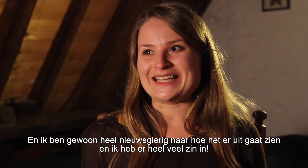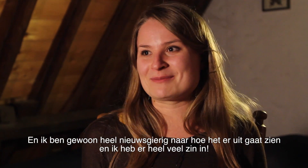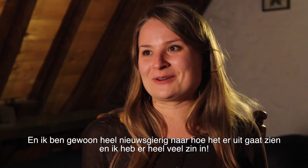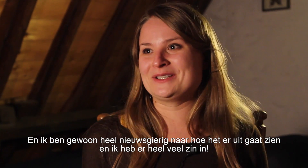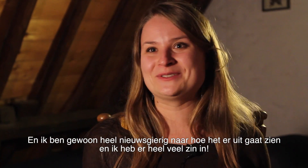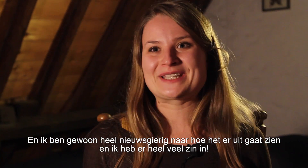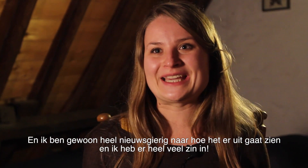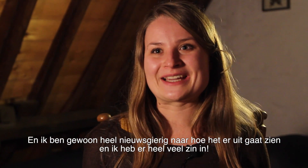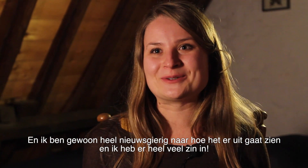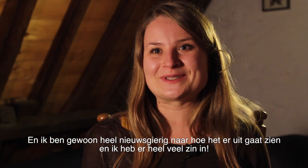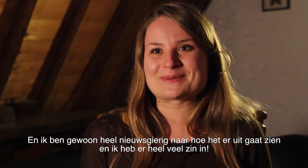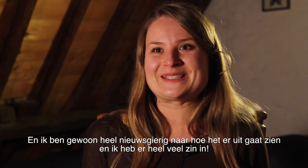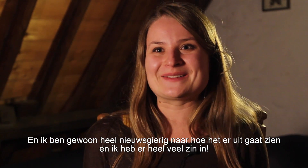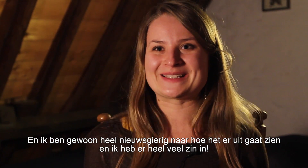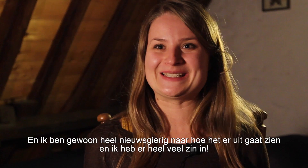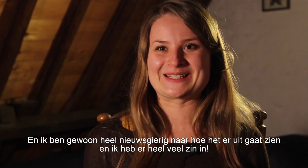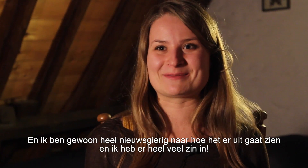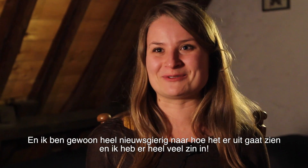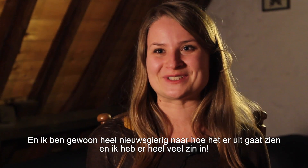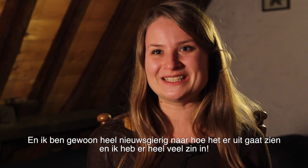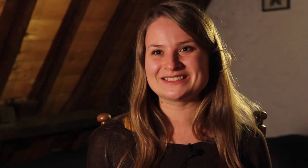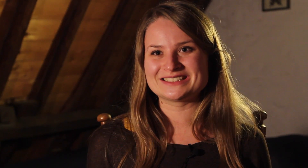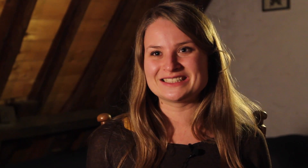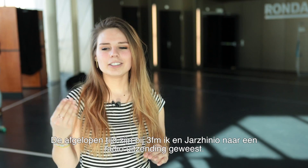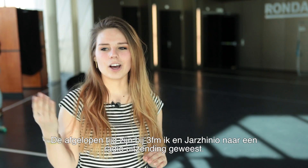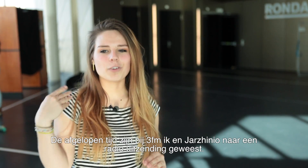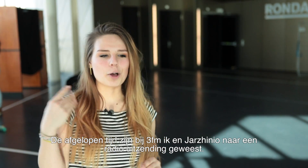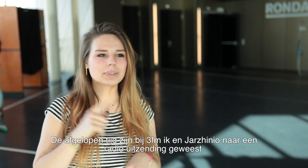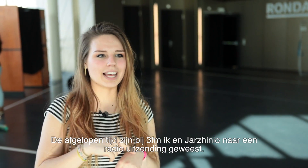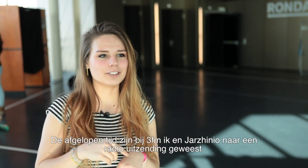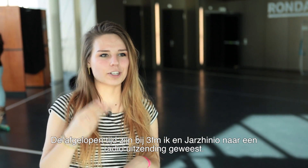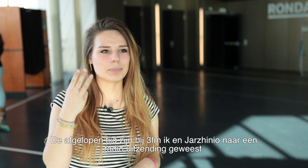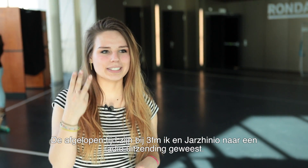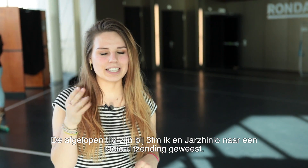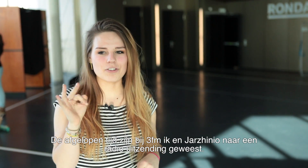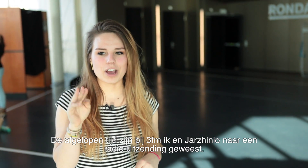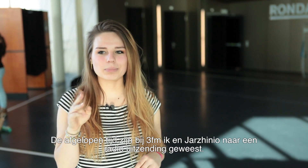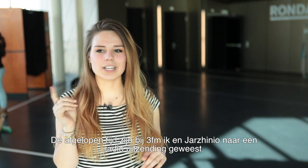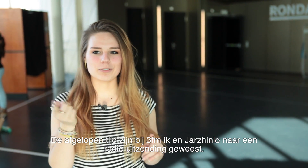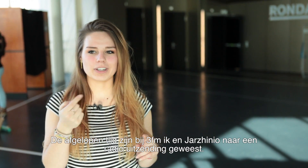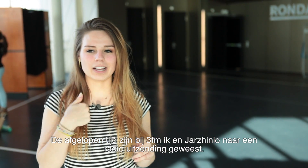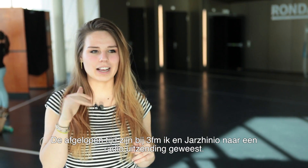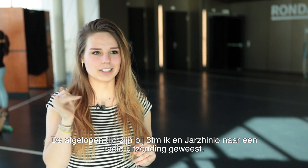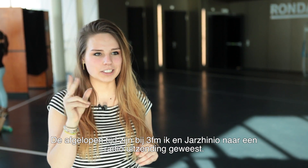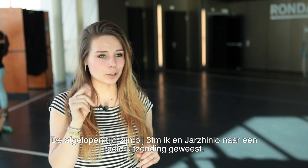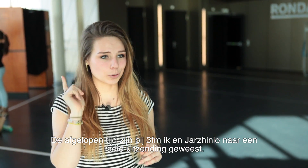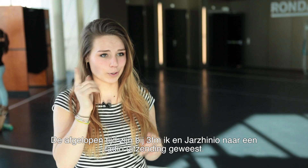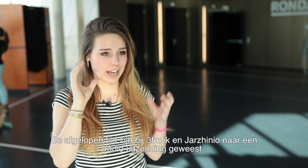ik ben gewoon heel nieuwsgierig hoe het er precies uit gaat zien en ik heb er heel veel zin in. De afgelopen tijd bij 3FM zijn we, ik en Jasmino, nog naar